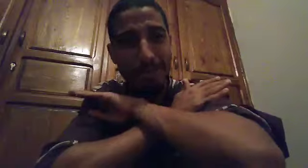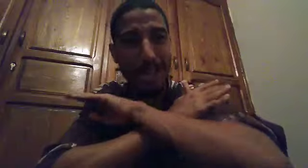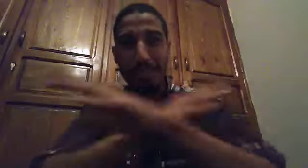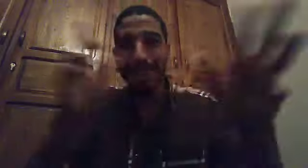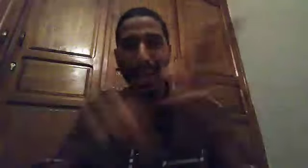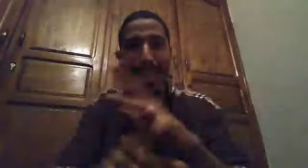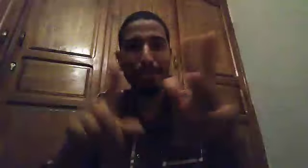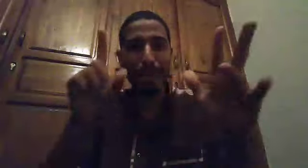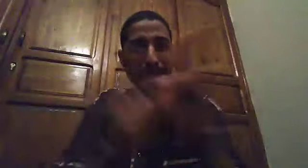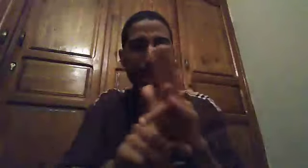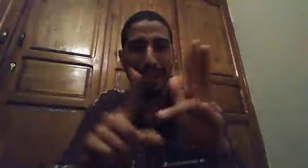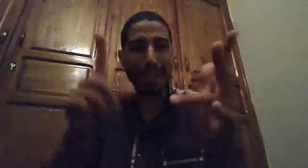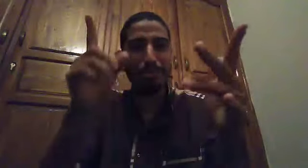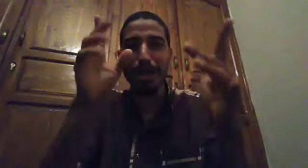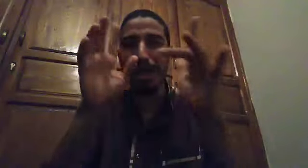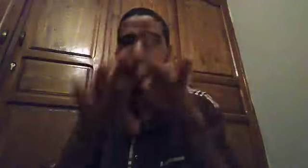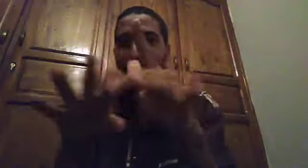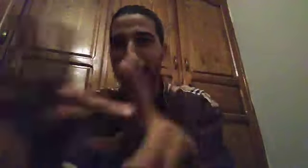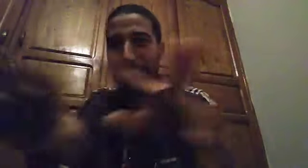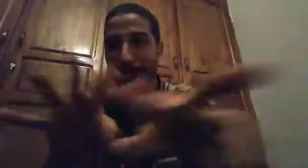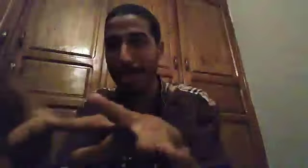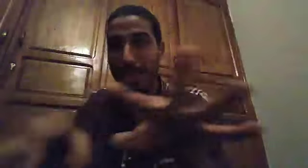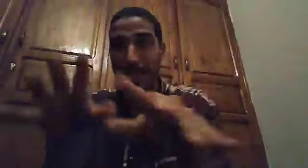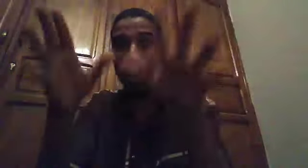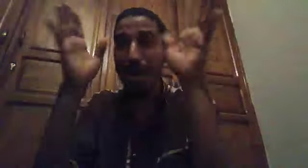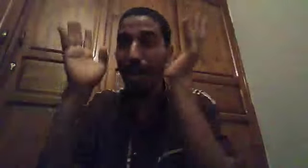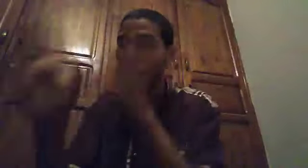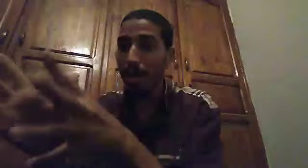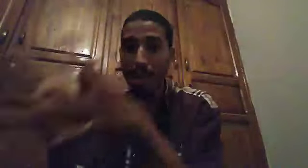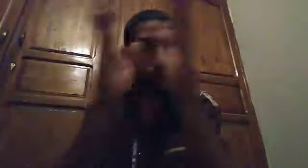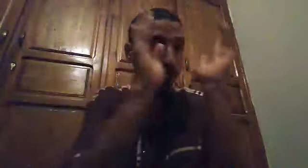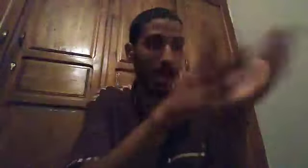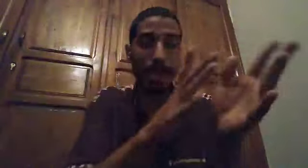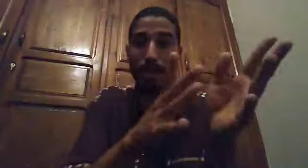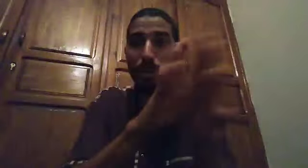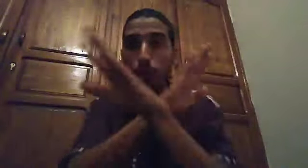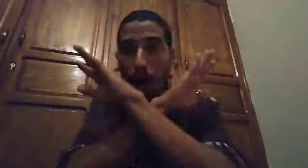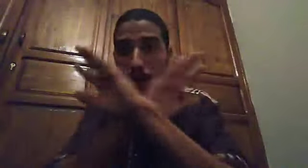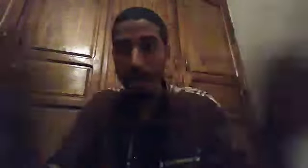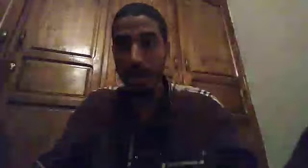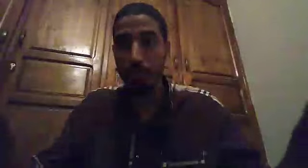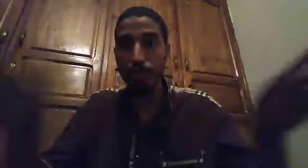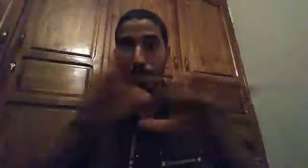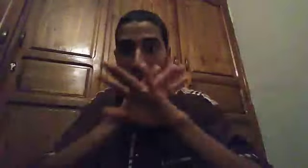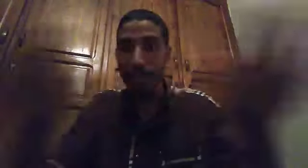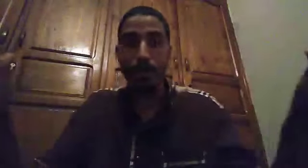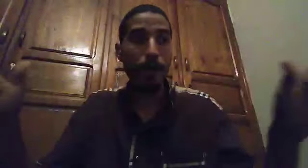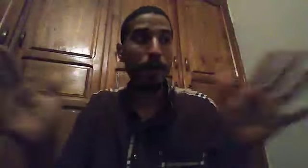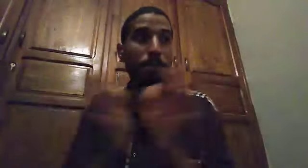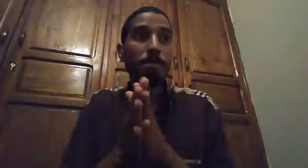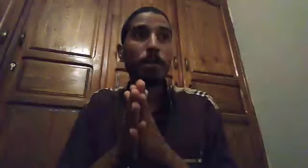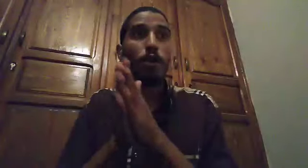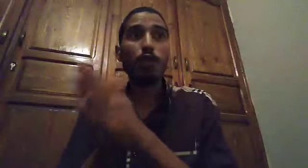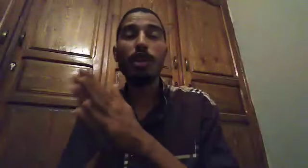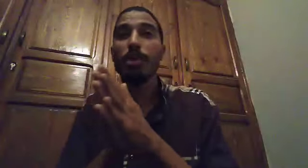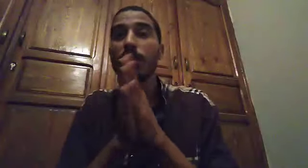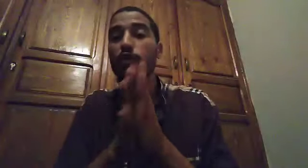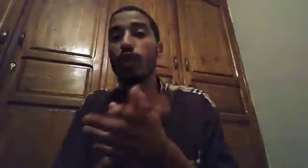الكلمة، ثقيل ما كيتحركش ما كيخلق ما كيمزعج، لا ماركينيوس لا تياغو والو مزعج فيهم حتى حاجة. وشفنا ميسي وشفنا دي